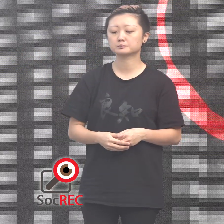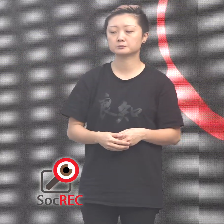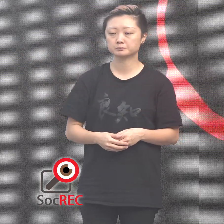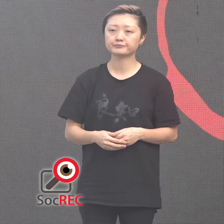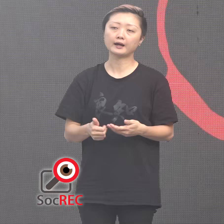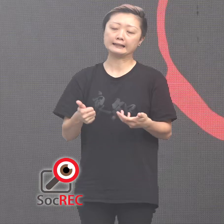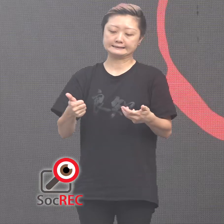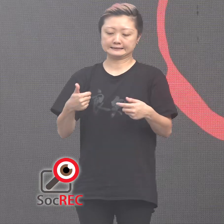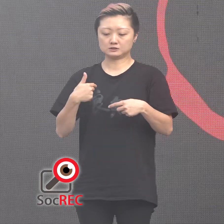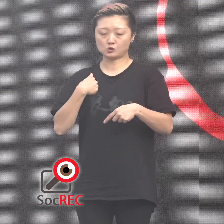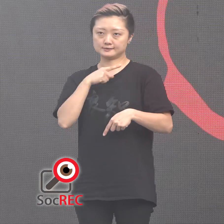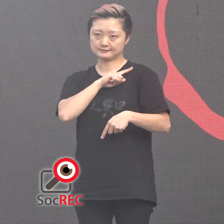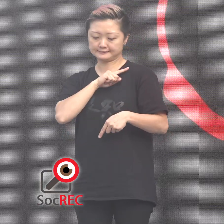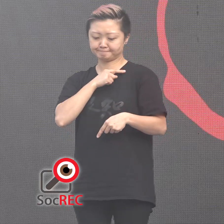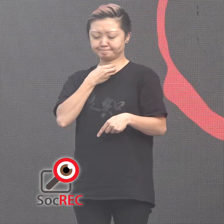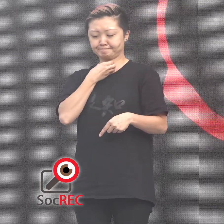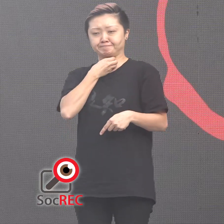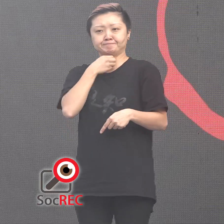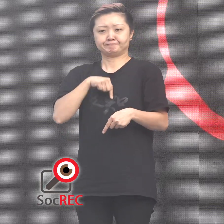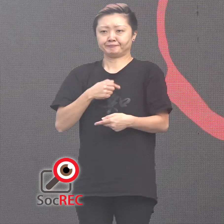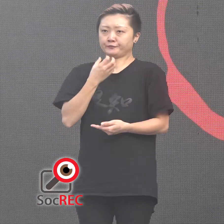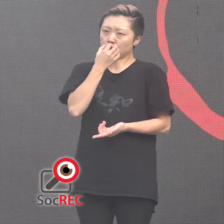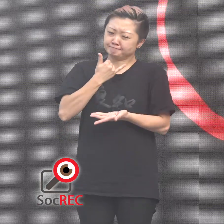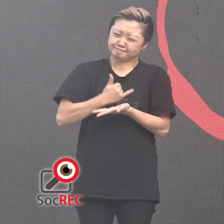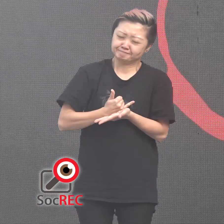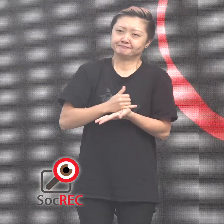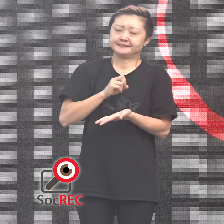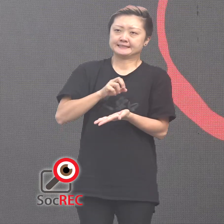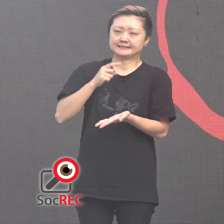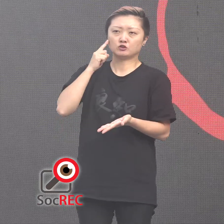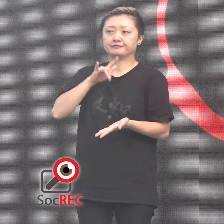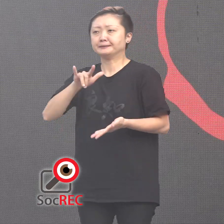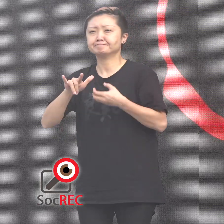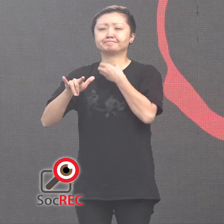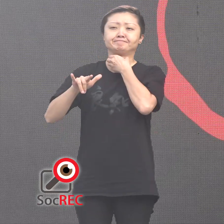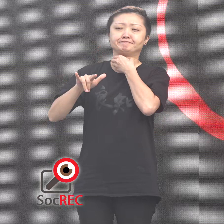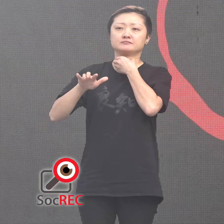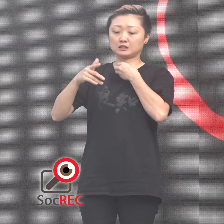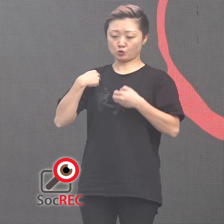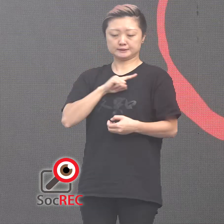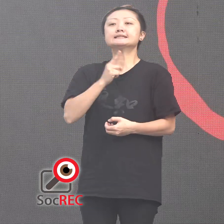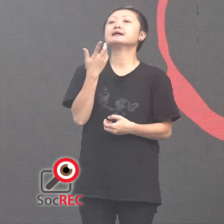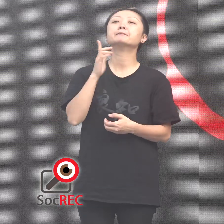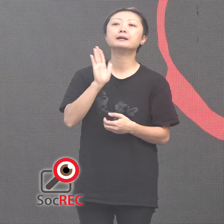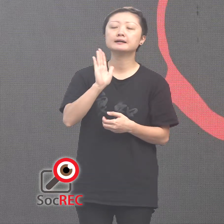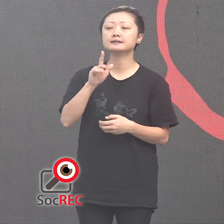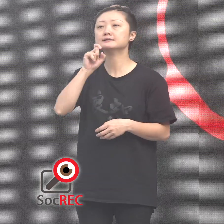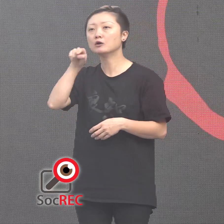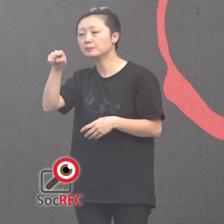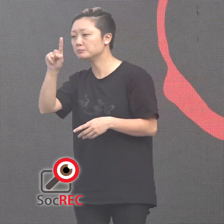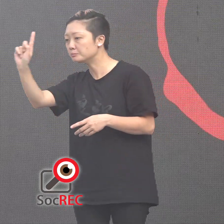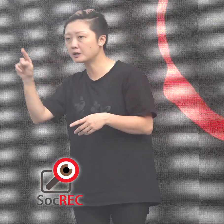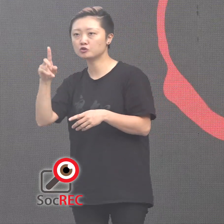我是沒辦法飛到去日本，但是日本戰線當然不只有我一個，有很多朋友都是參與